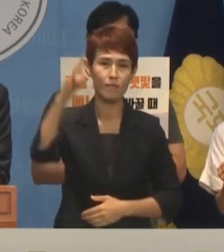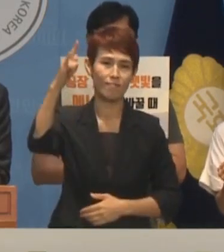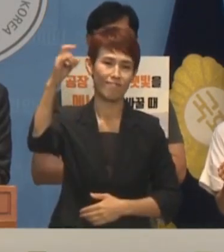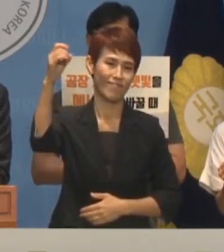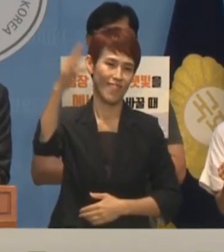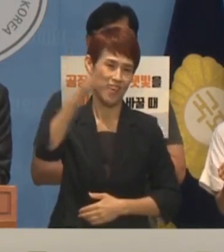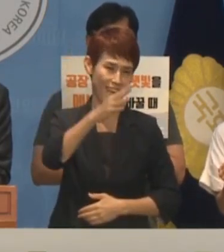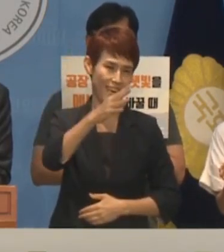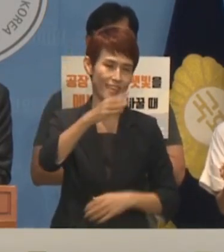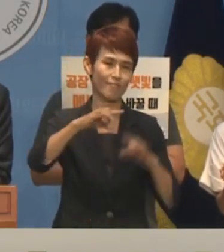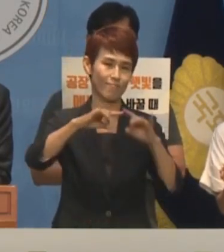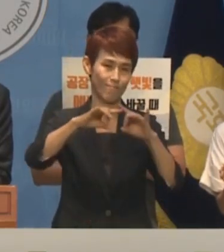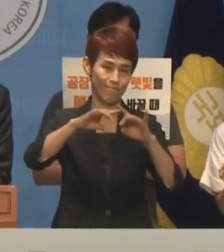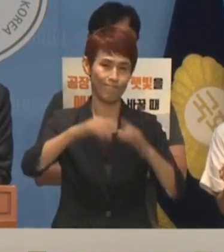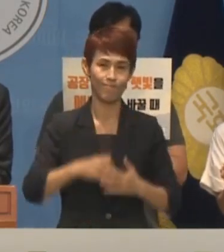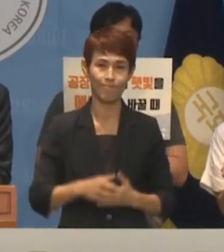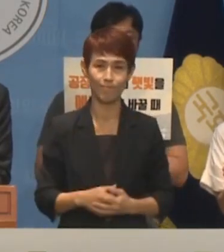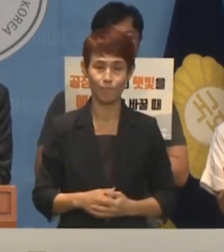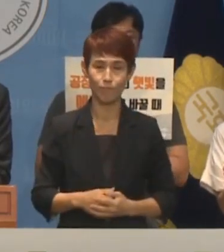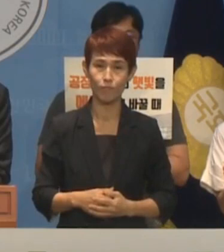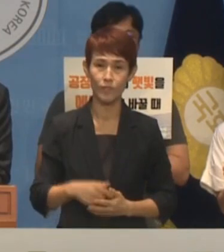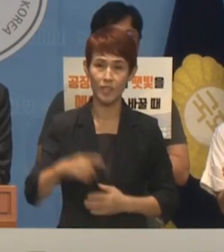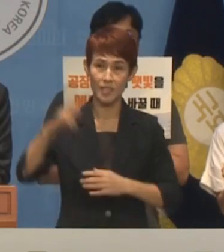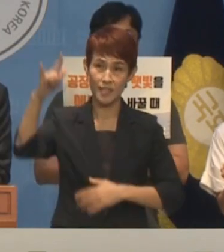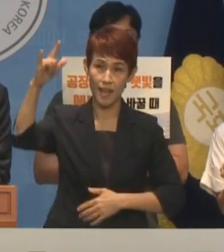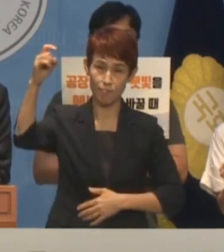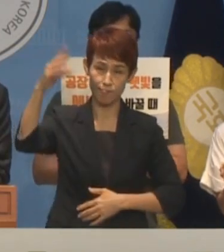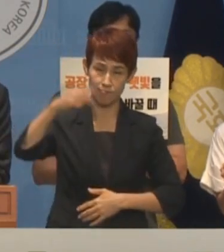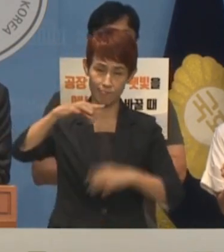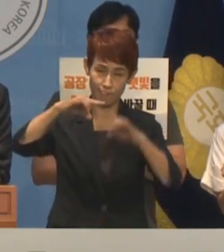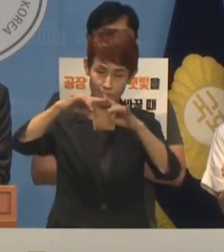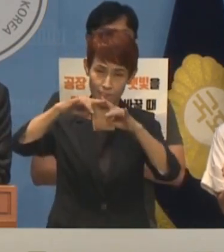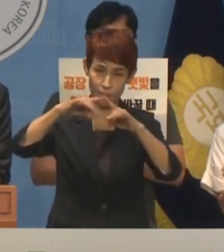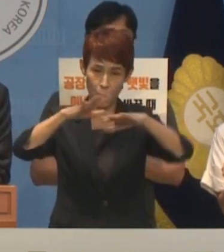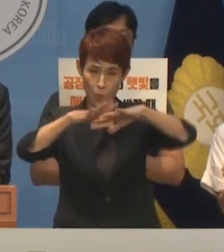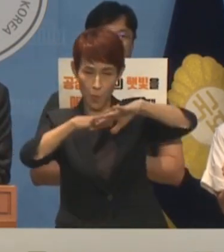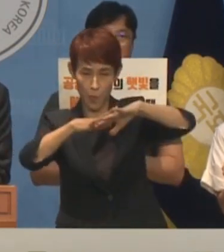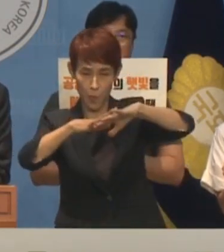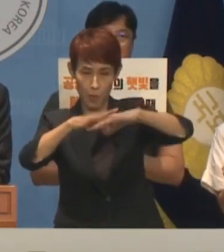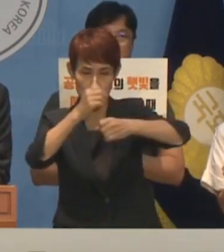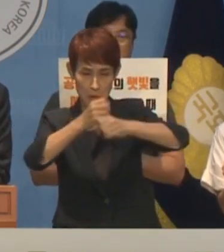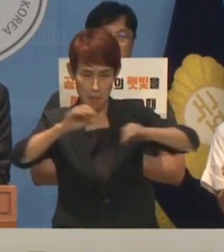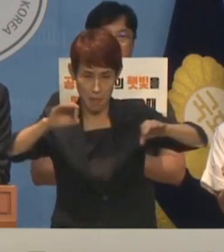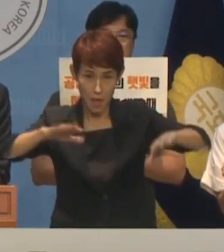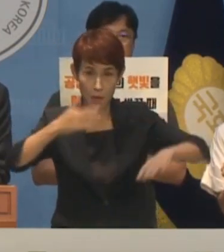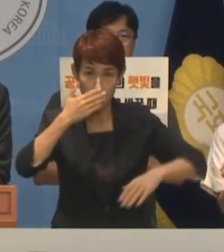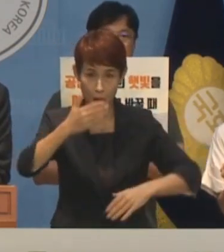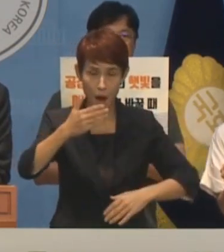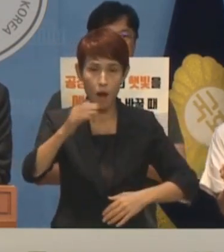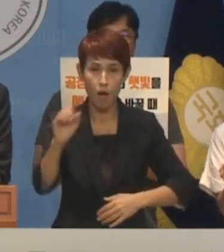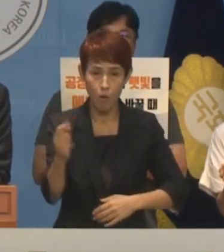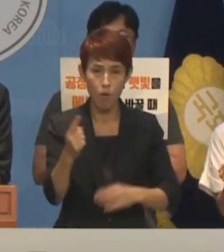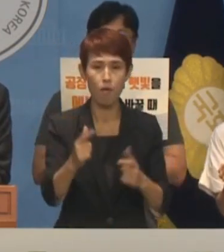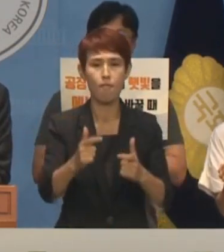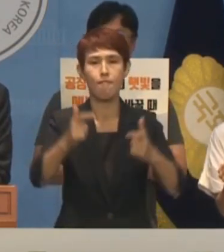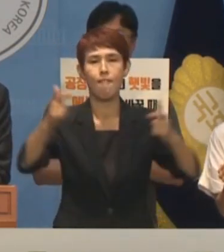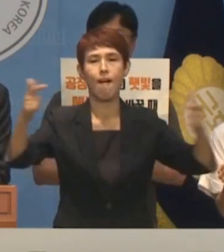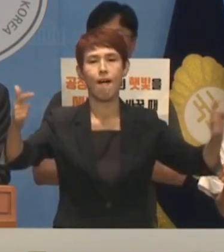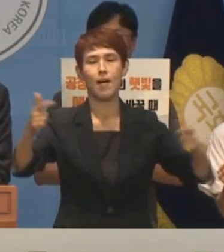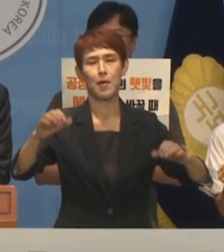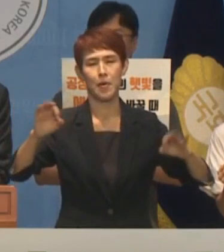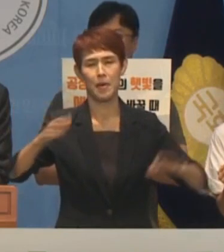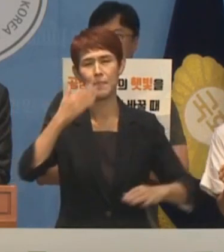태양광입니다. 태양광은 설치 기간이 짧아 시급한 기후위기 대응을 위해 가장 빠르게 늘릴 수 있는